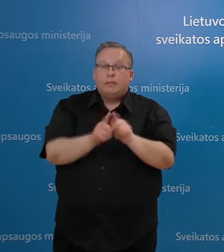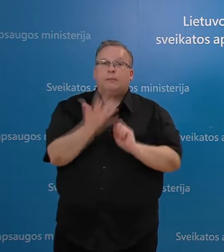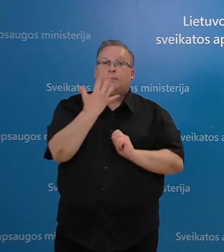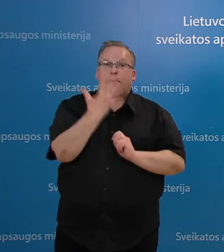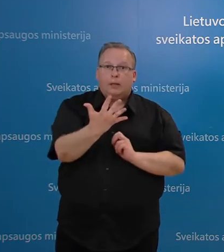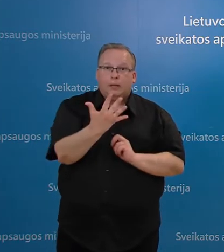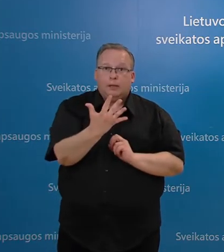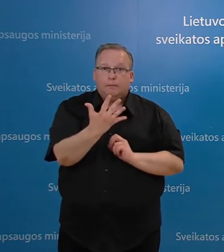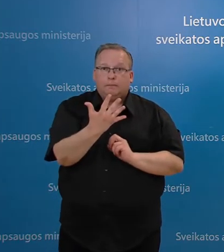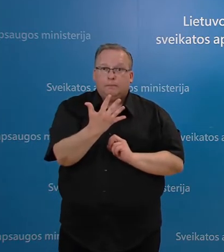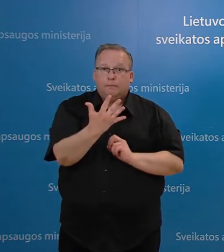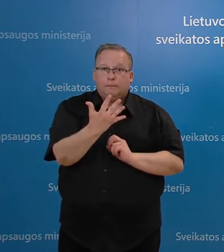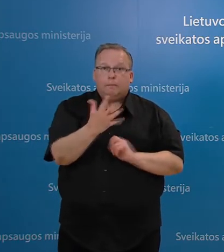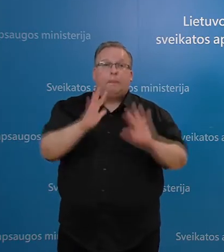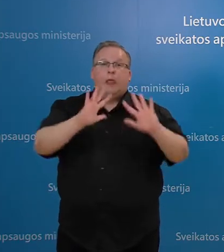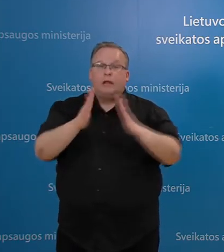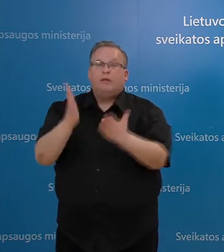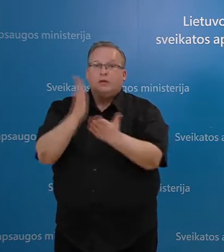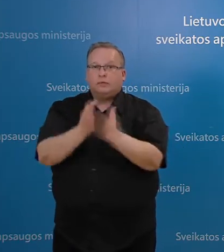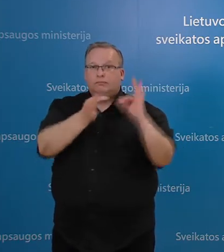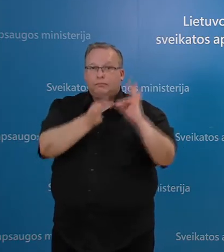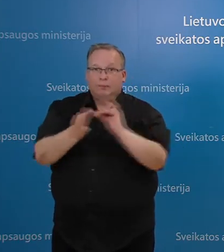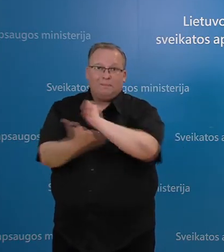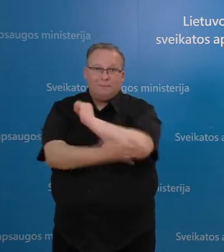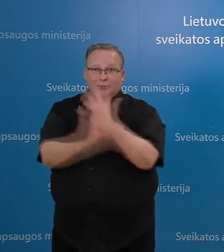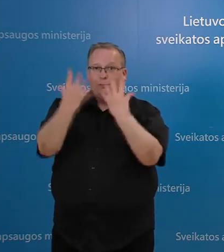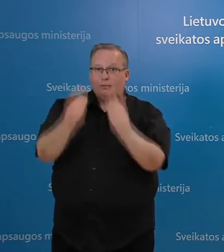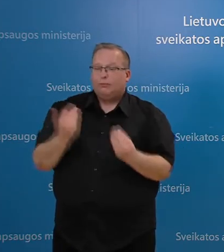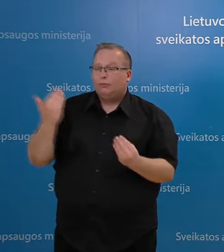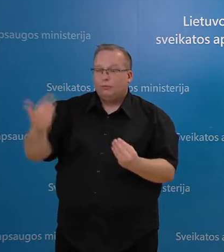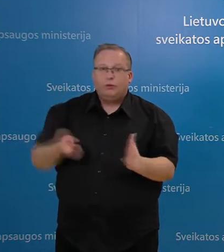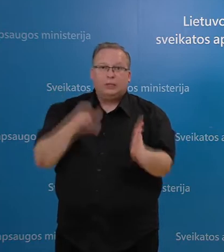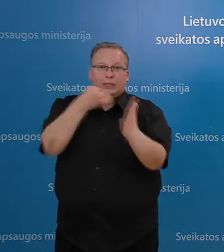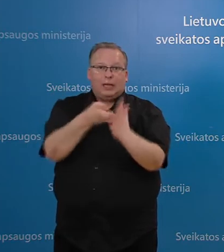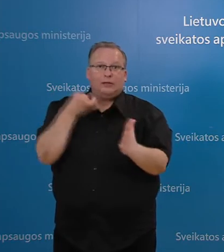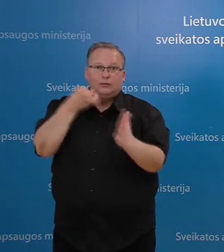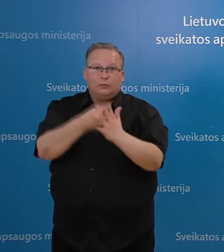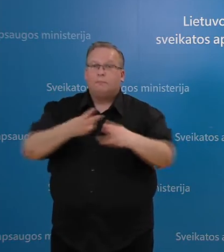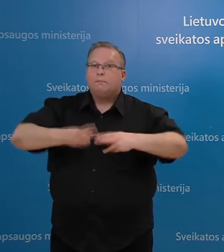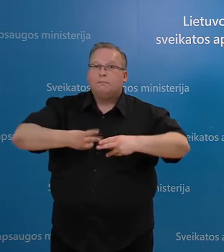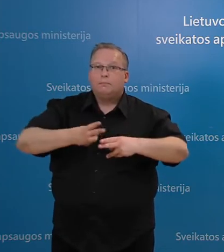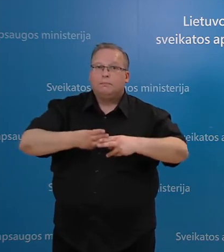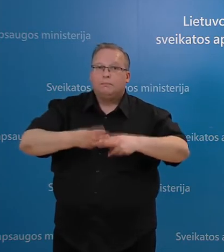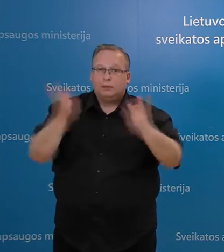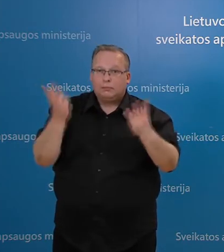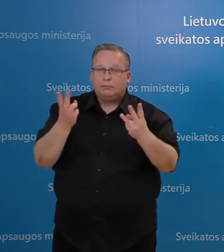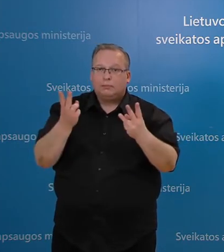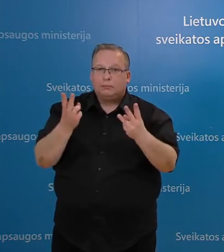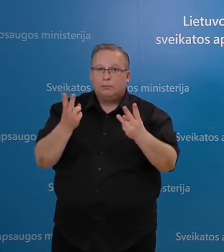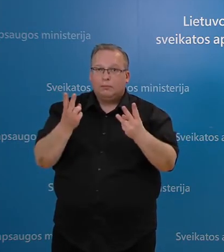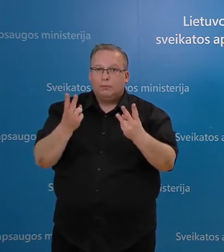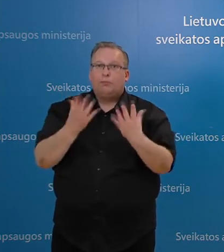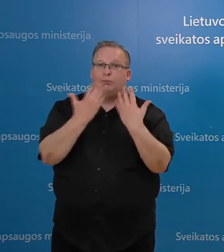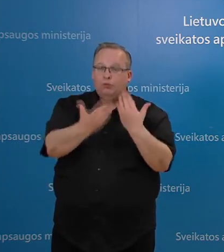yra susiję su šiomis dienomis vis registruojamais susirgimais po asmeninių